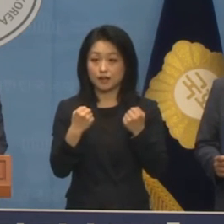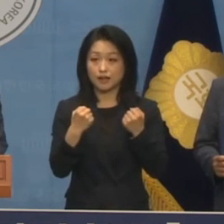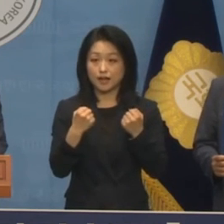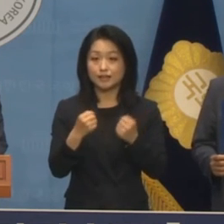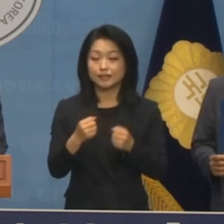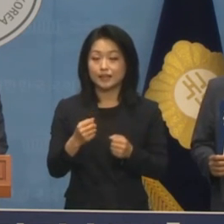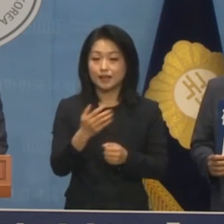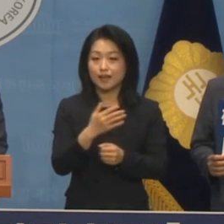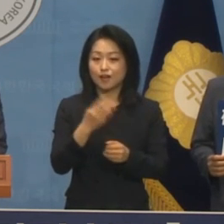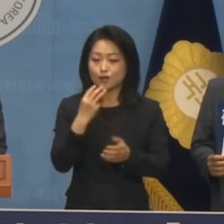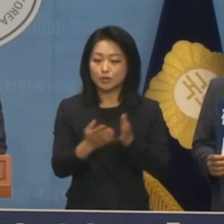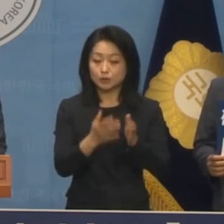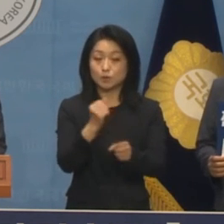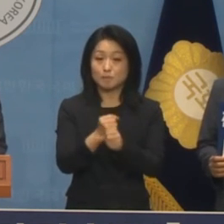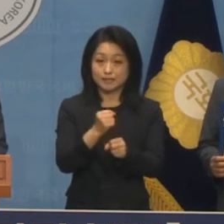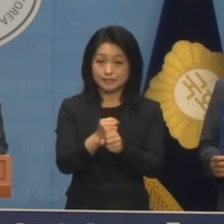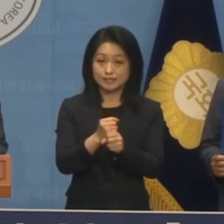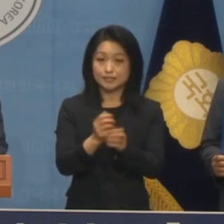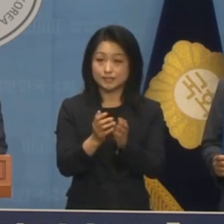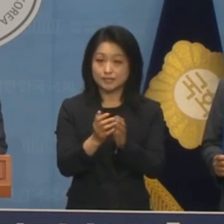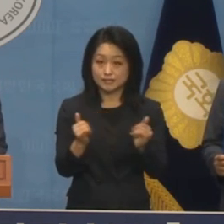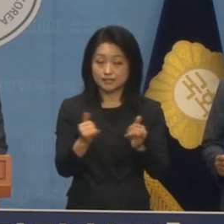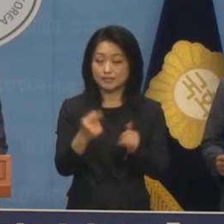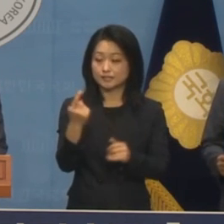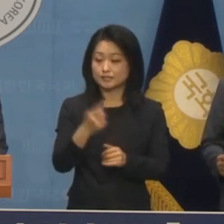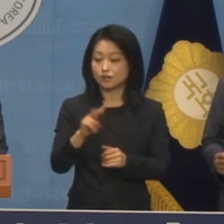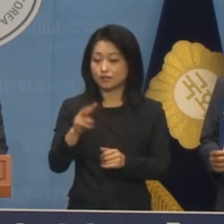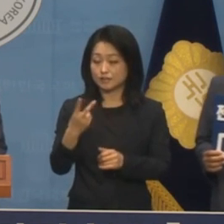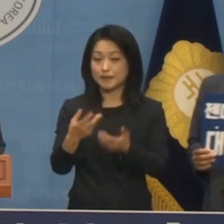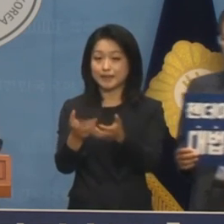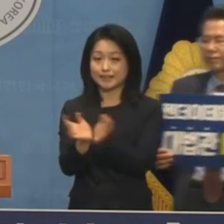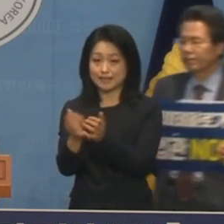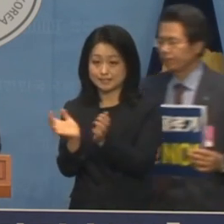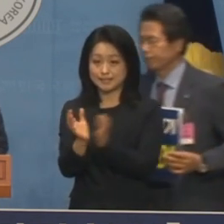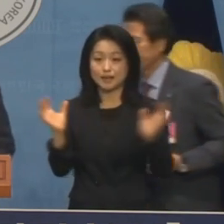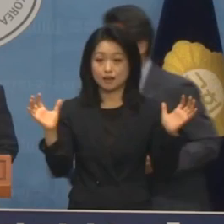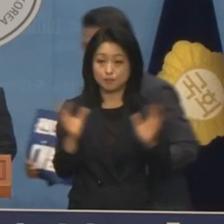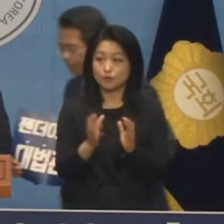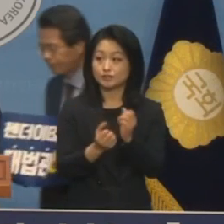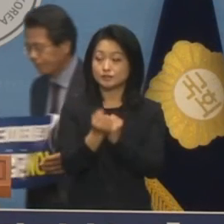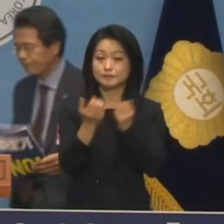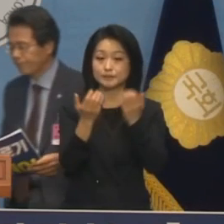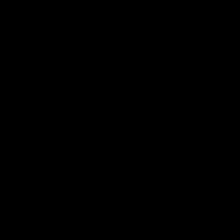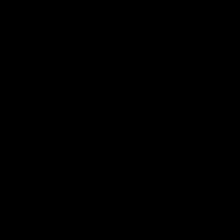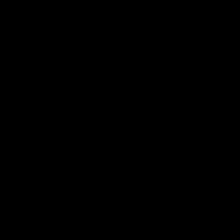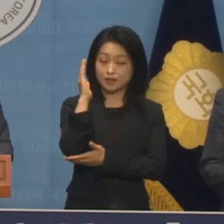만들기 도민연합회 1200개 단체입니다. 이상입니다.